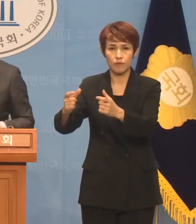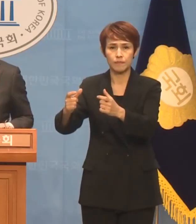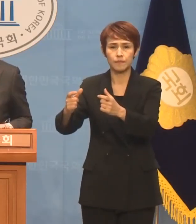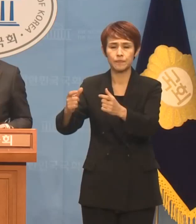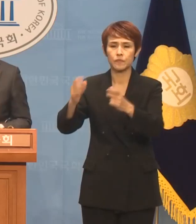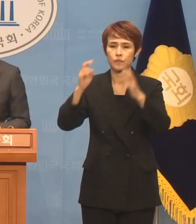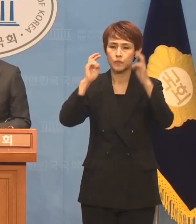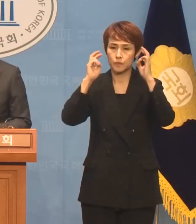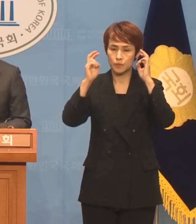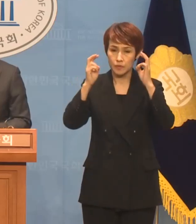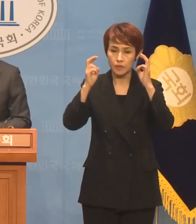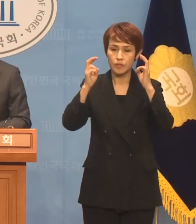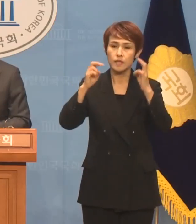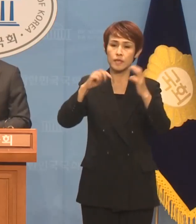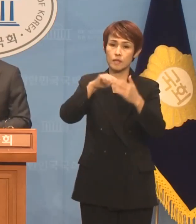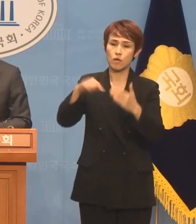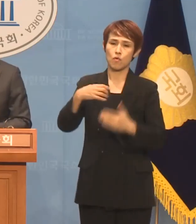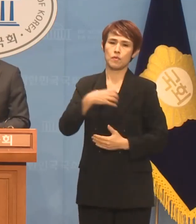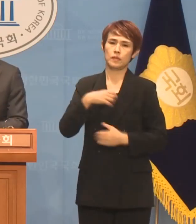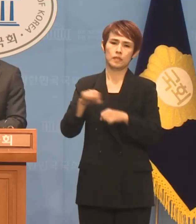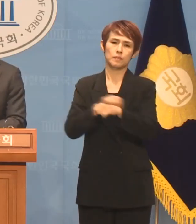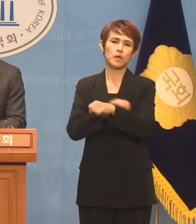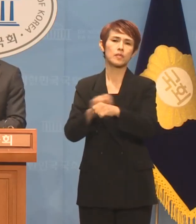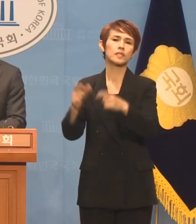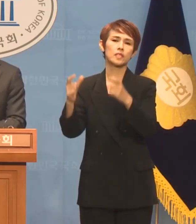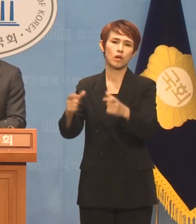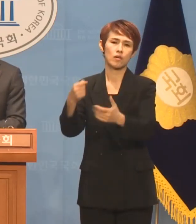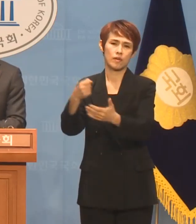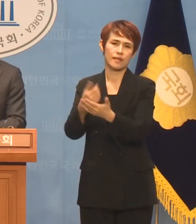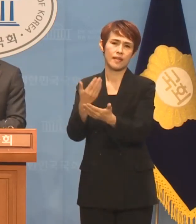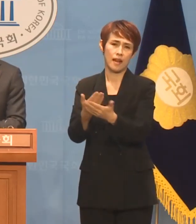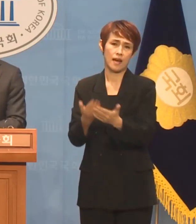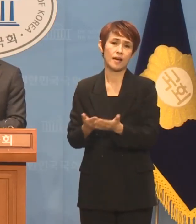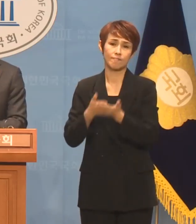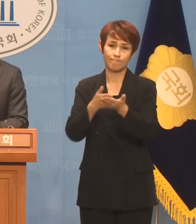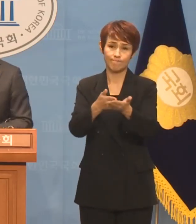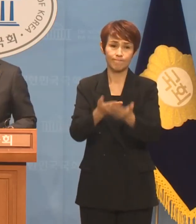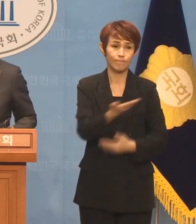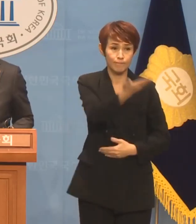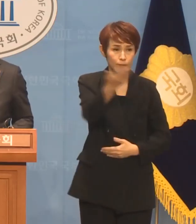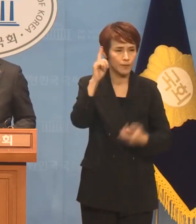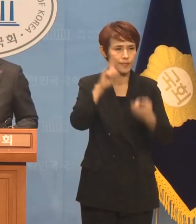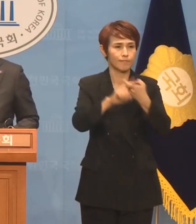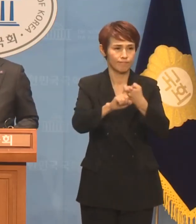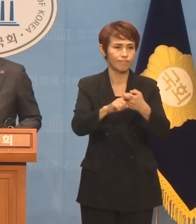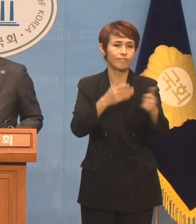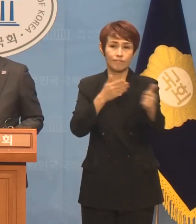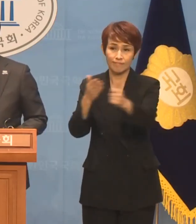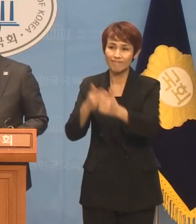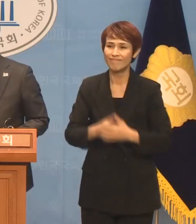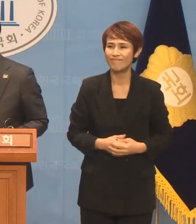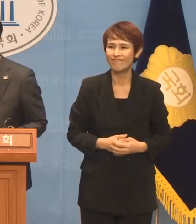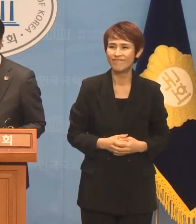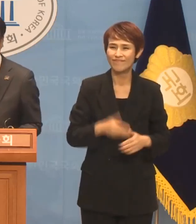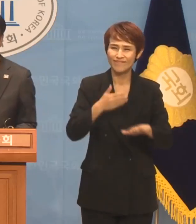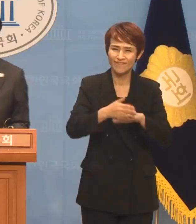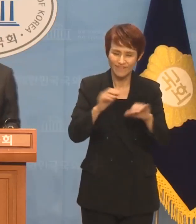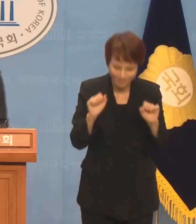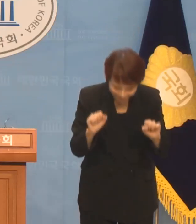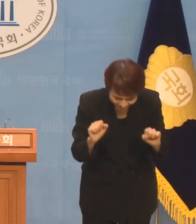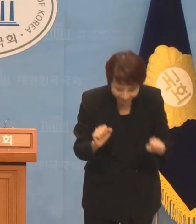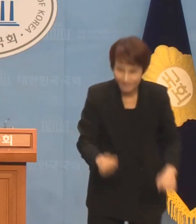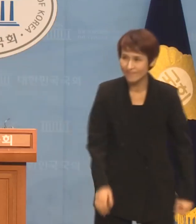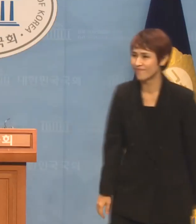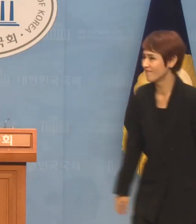기업위기 대응 특별지역으로 지정하는 것에 대한 말씀을 하신 것 같습니다. 언론 여러분께서 깊은 관심을 가져주시길 부탁드리겠습니다. 예, 고맙습니다.